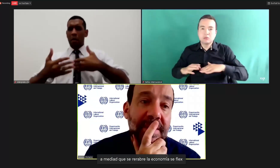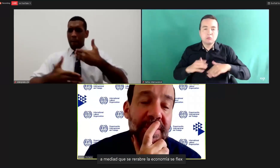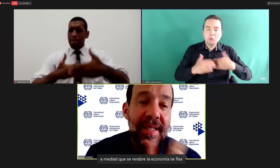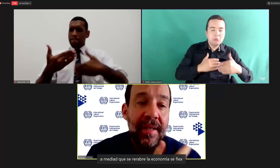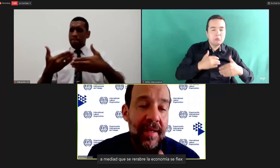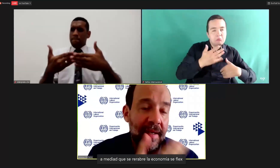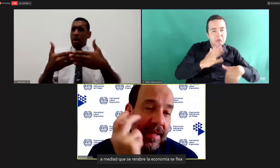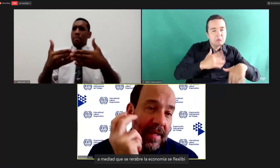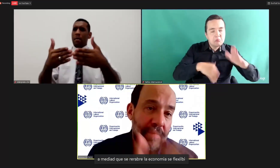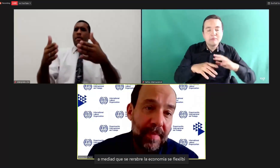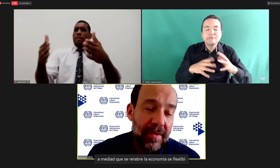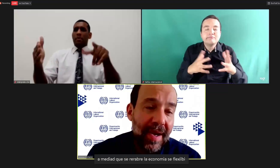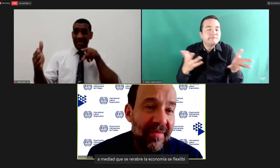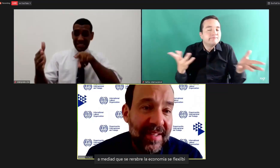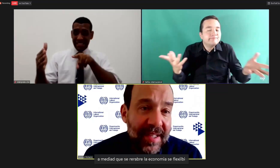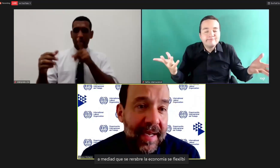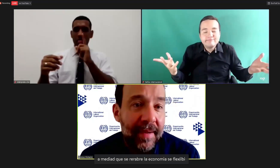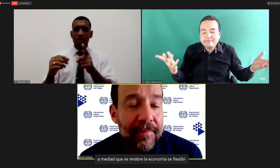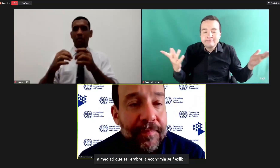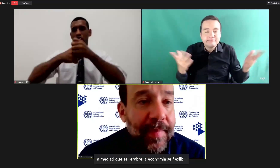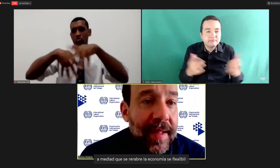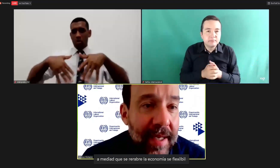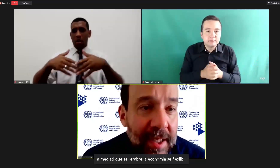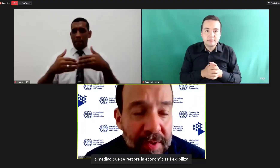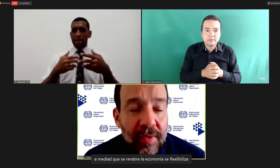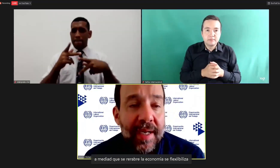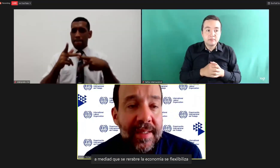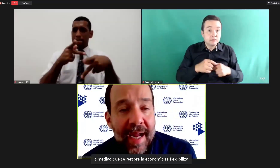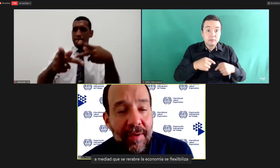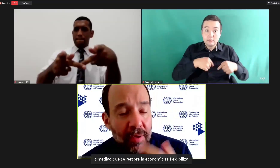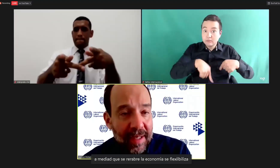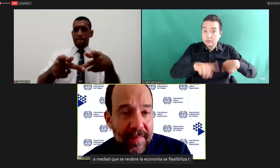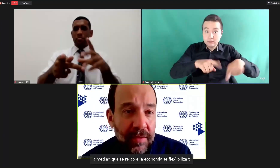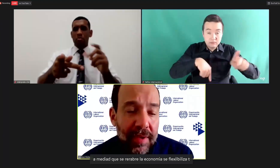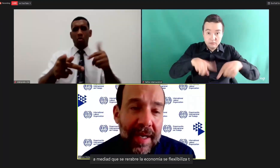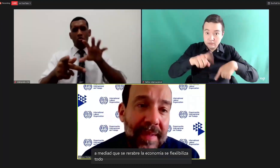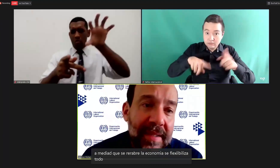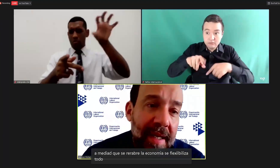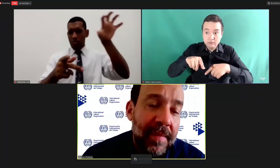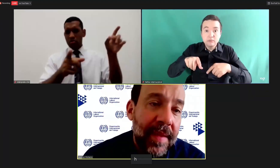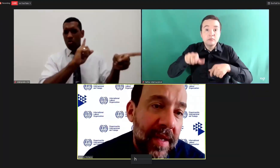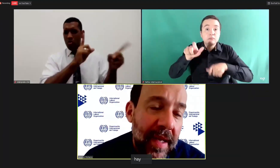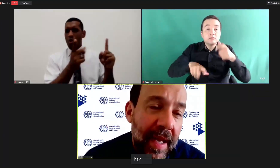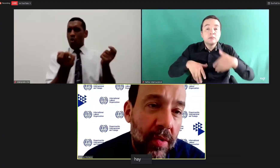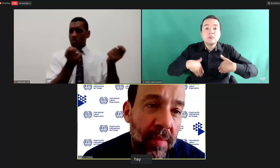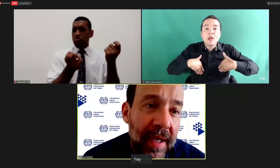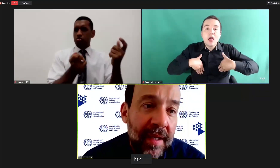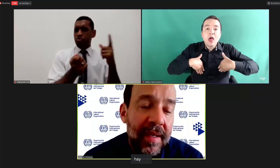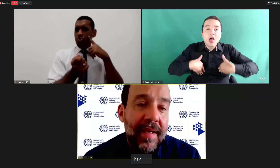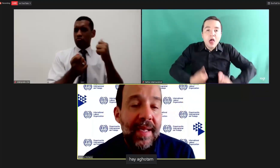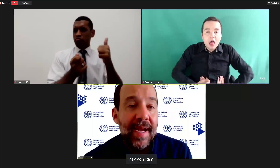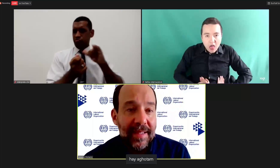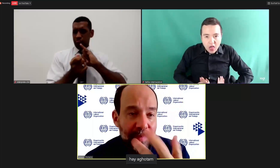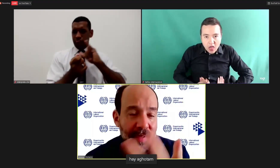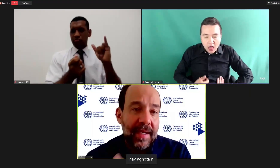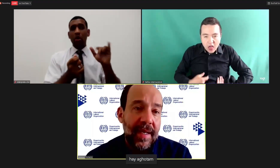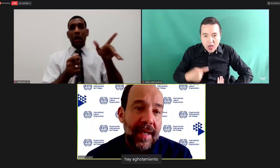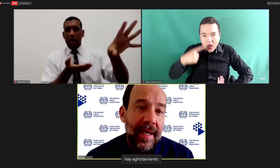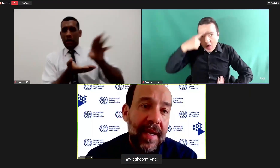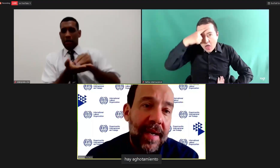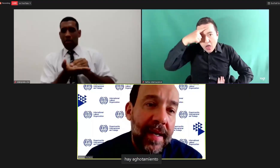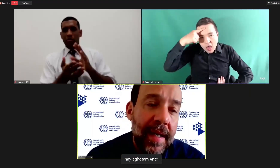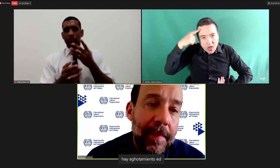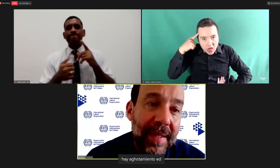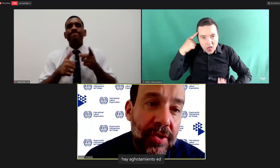muchos países, porque primero hay una fatiga de las personas, hay un agotamiento de la capacidad económica, y hay